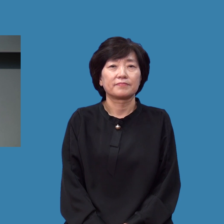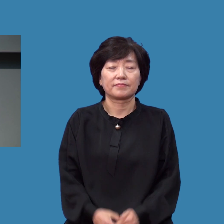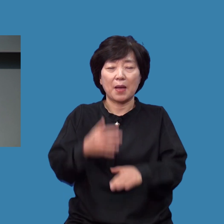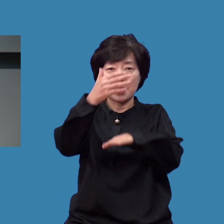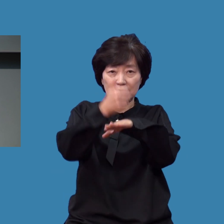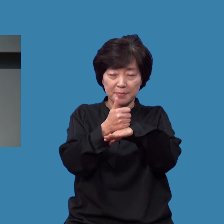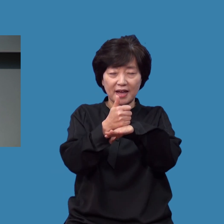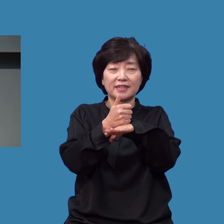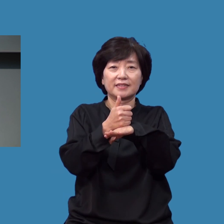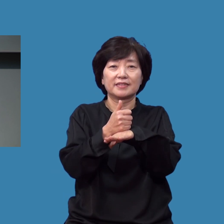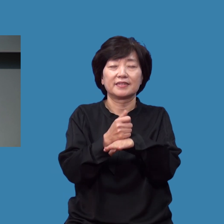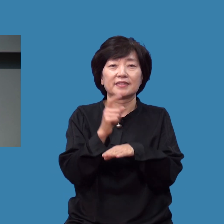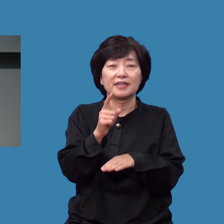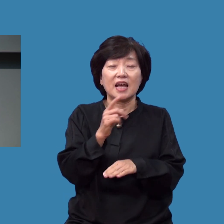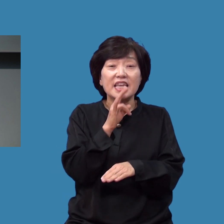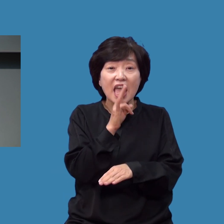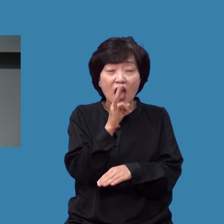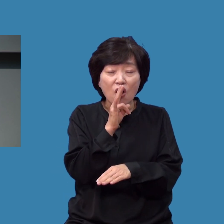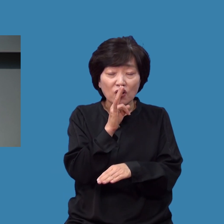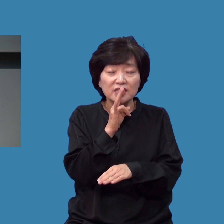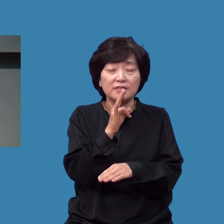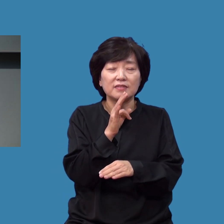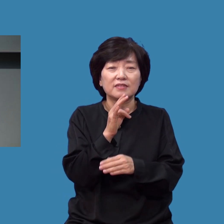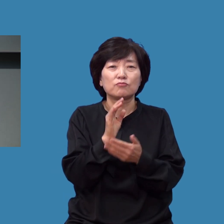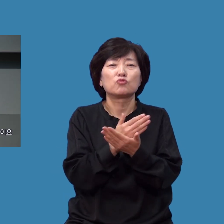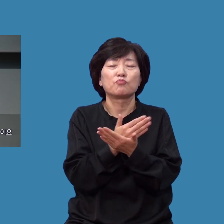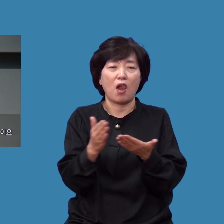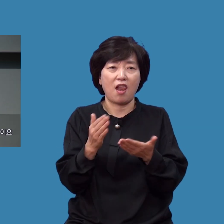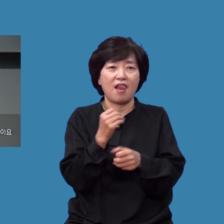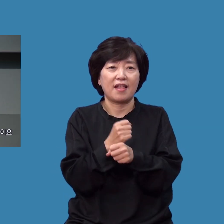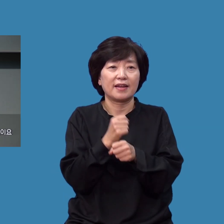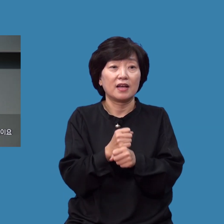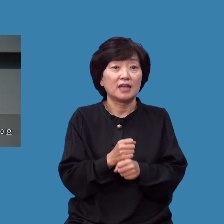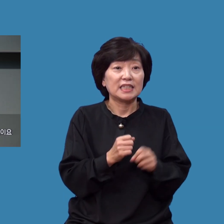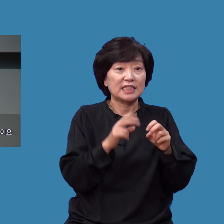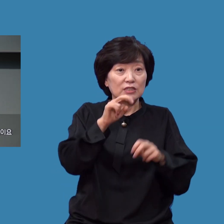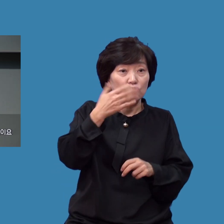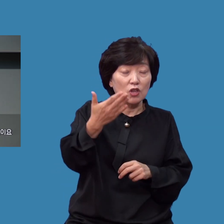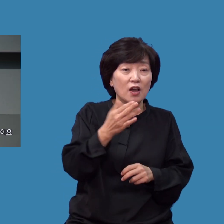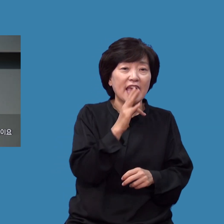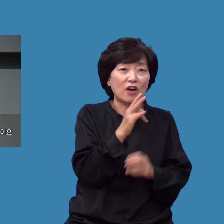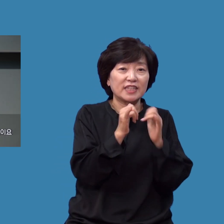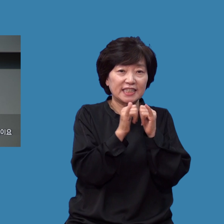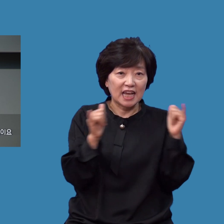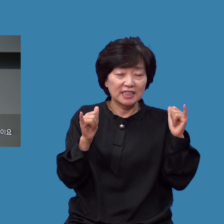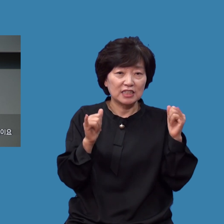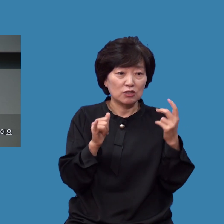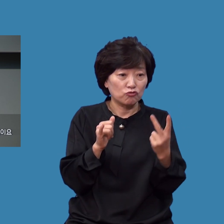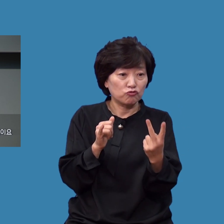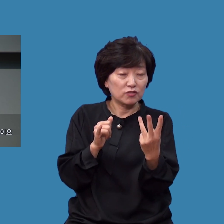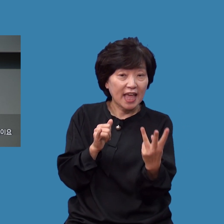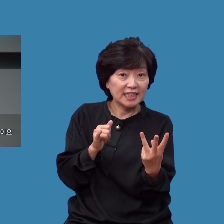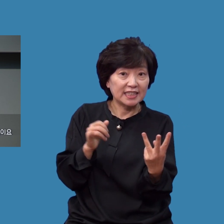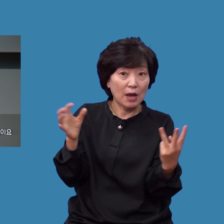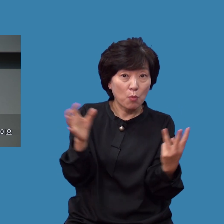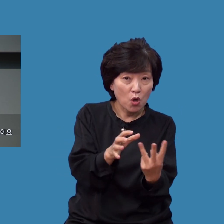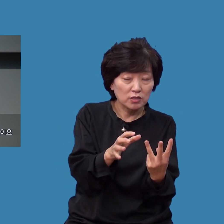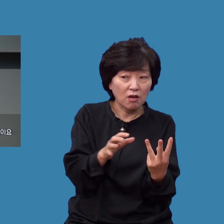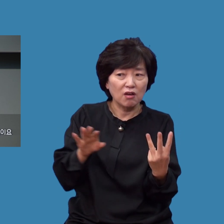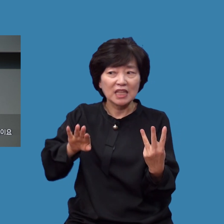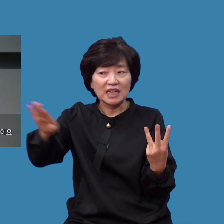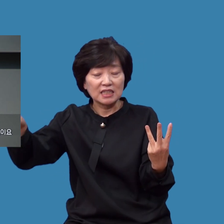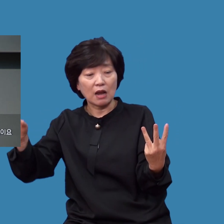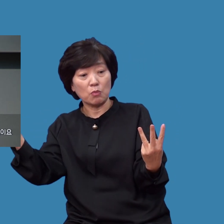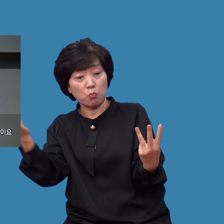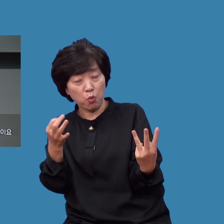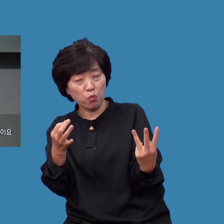자, 마지막 하나, 예언은 반드시 분별하십시오. 29절 시작. 예언하는 자는 둘이나 셋이나 말하고 다른 이들은 분별할